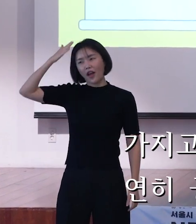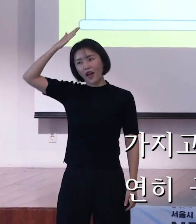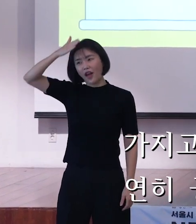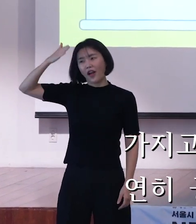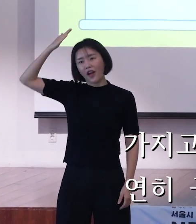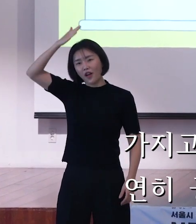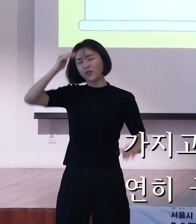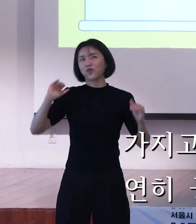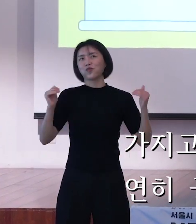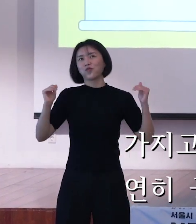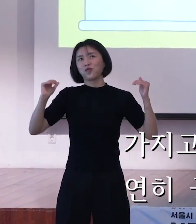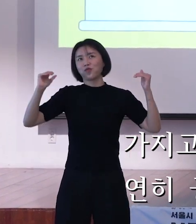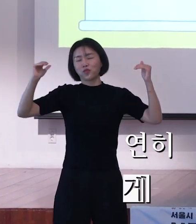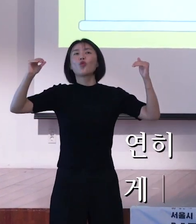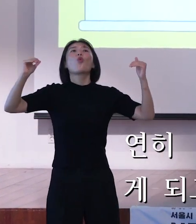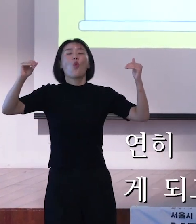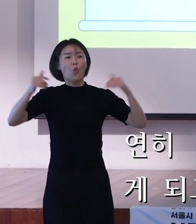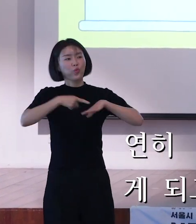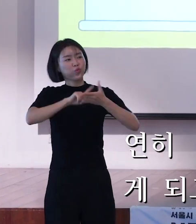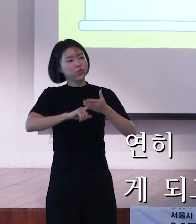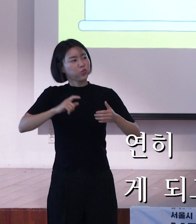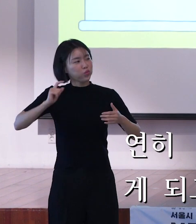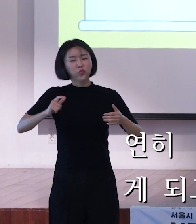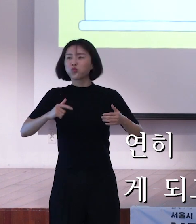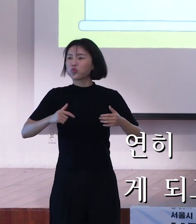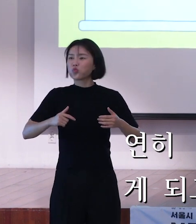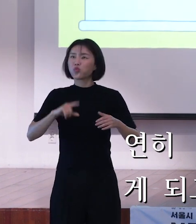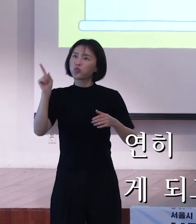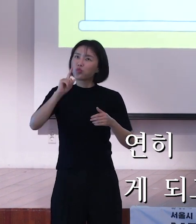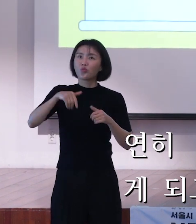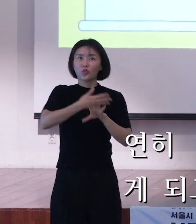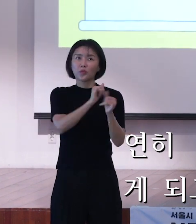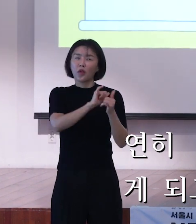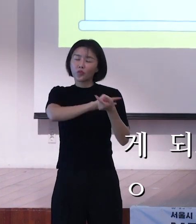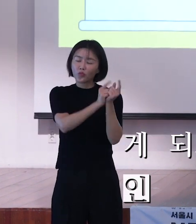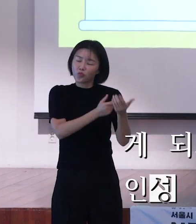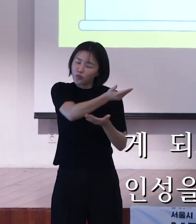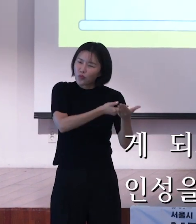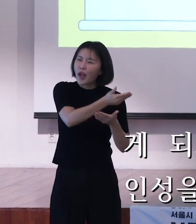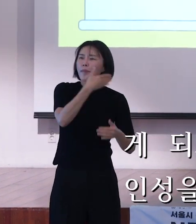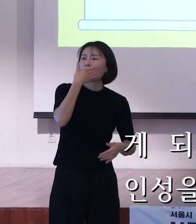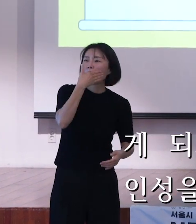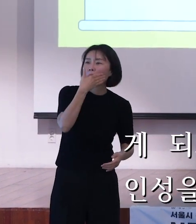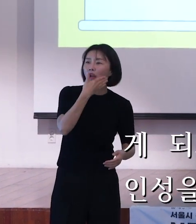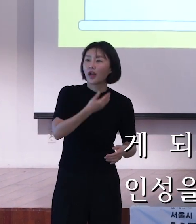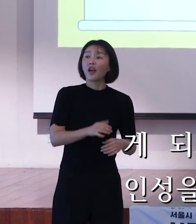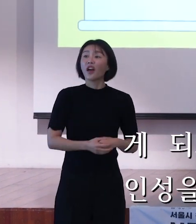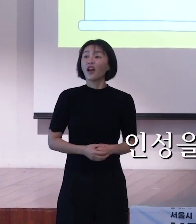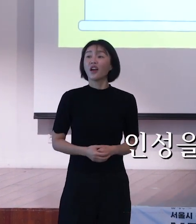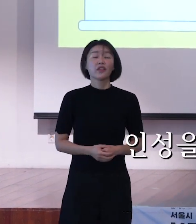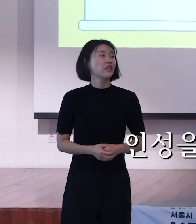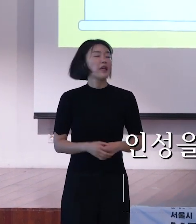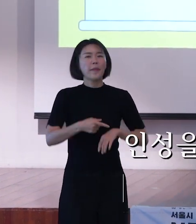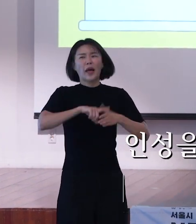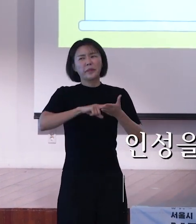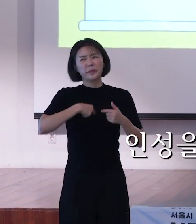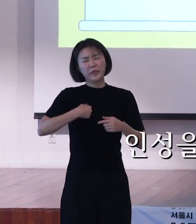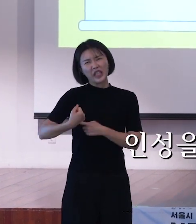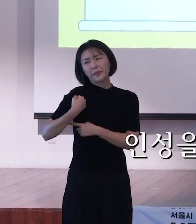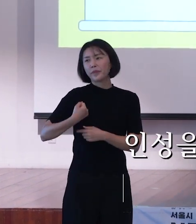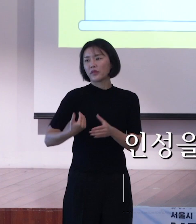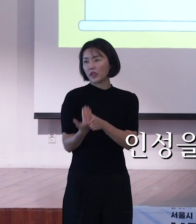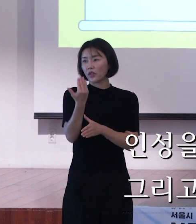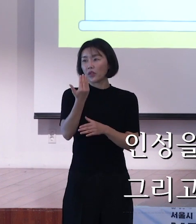정서를 갖게 되고, 그리고 긍정적인 인성을 또 갖게 될 것입니다. 네,